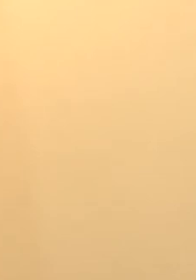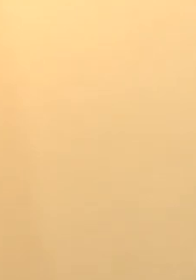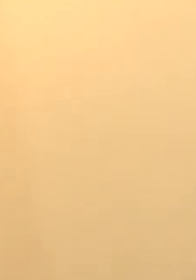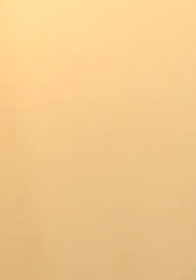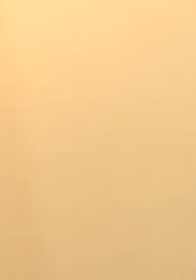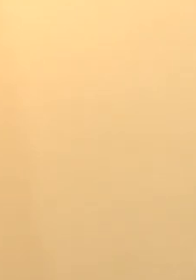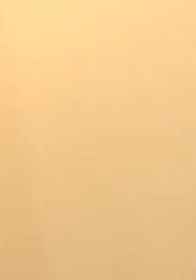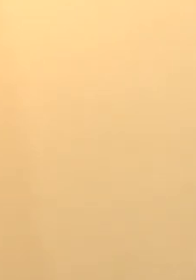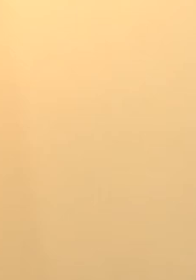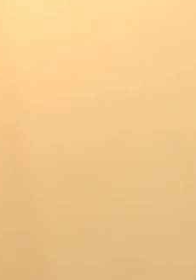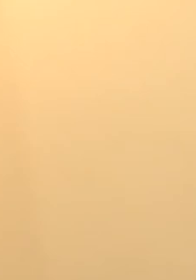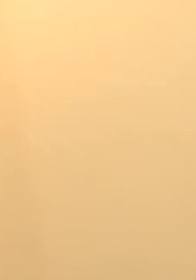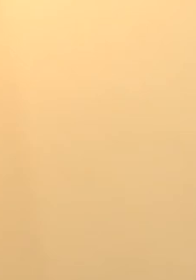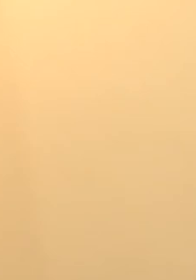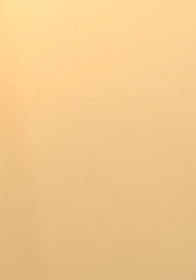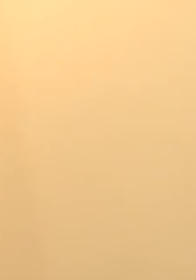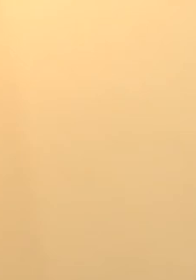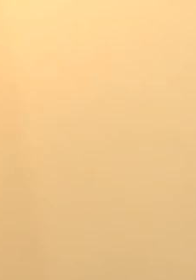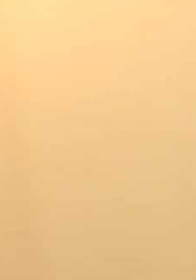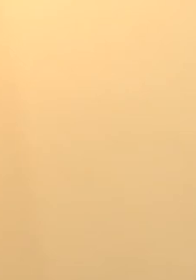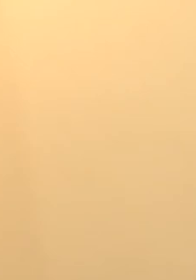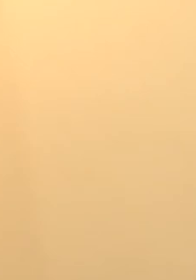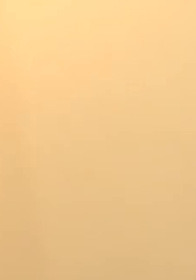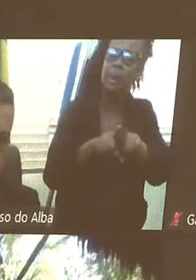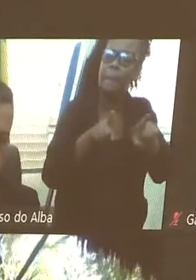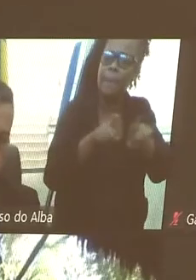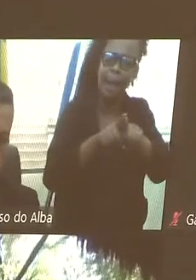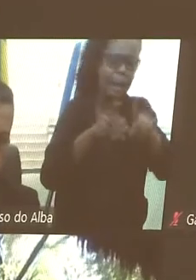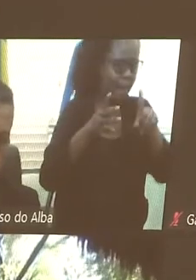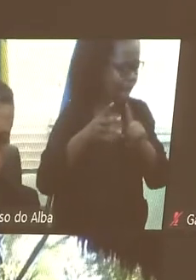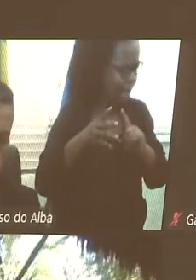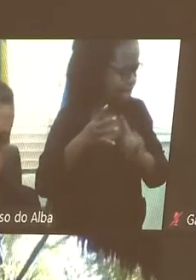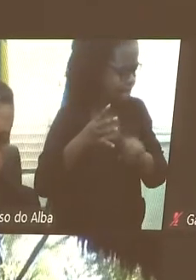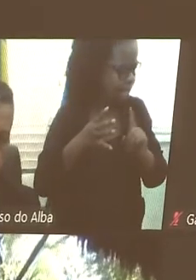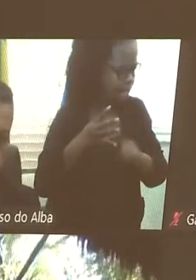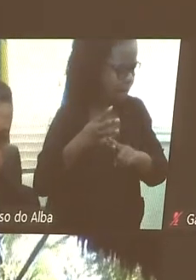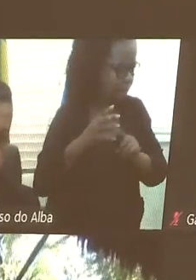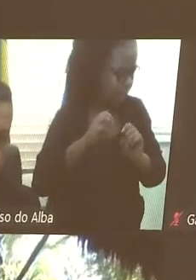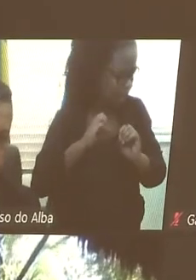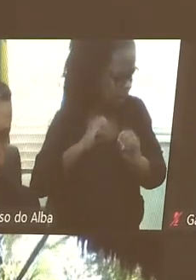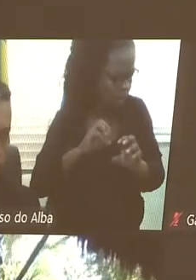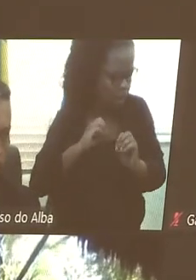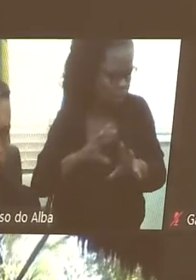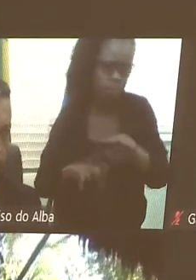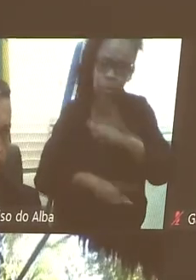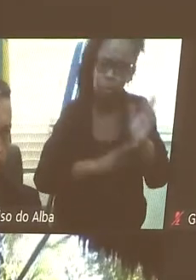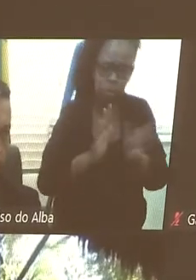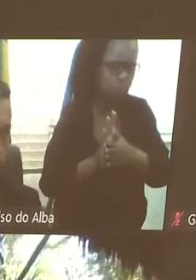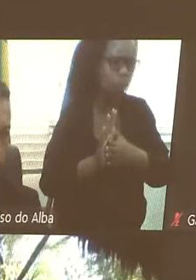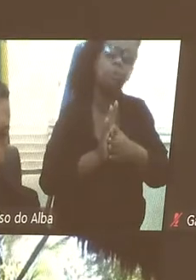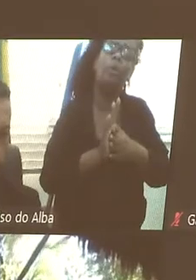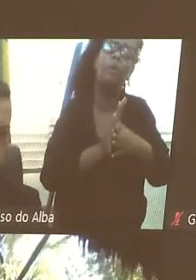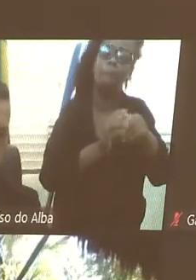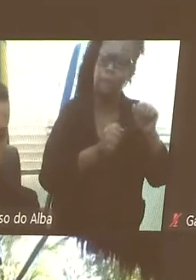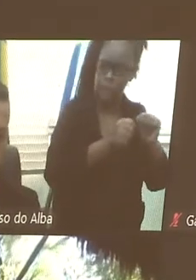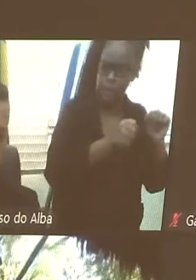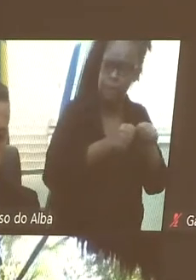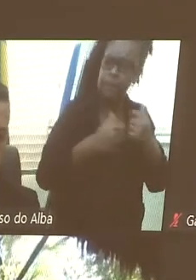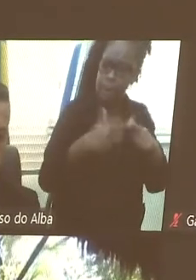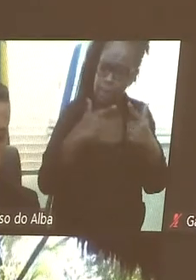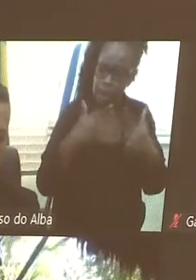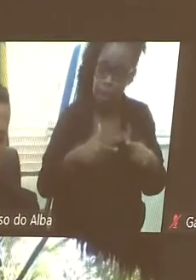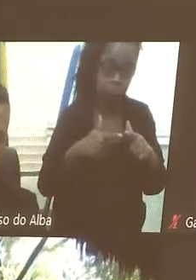saúde pré-atendimento lá do Itatiba, lá do Bahia. Senhor presidente, a gente verifica